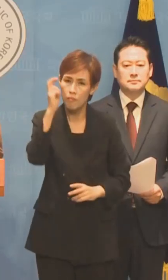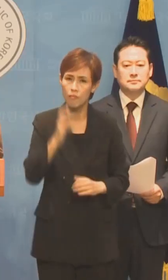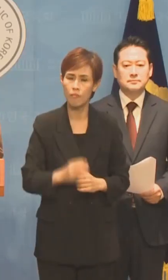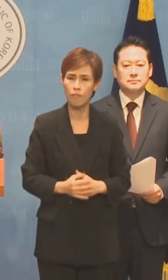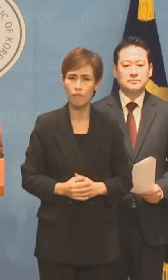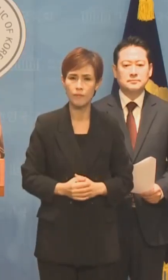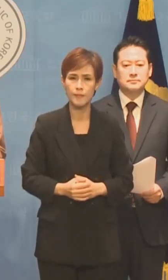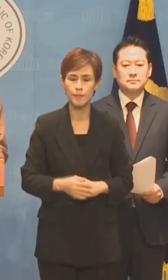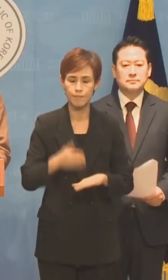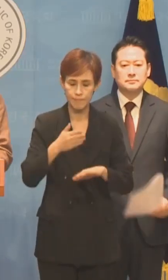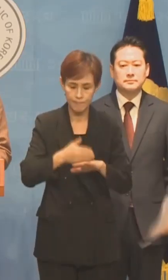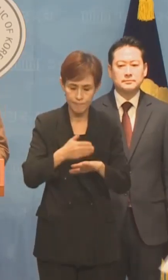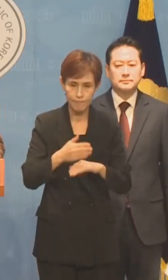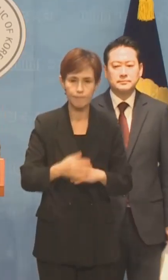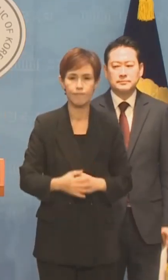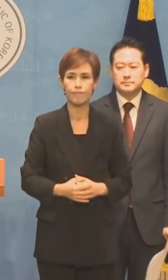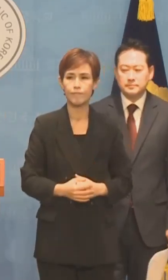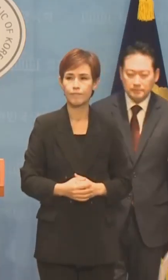것입니다. 감사합니다.